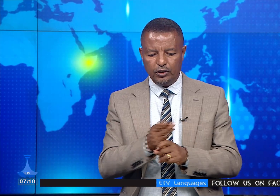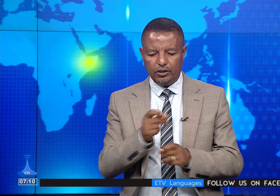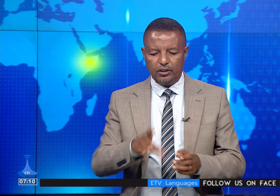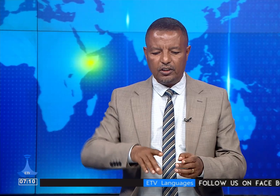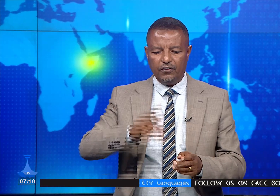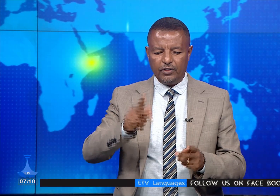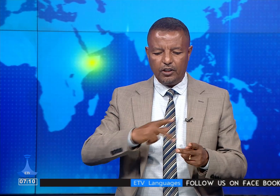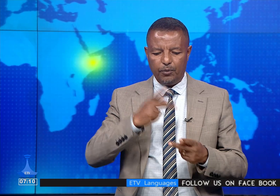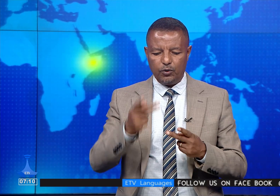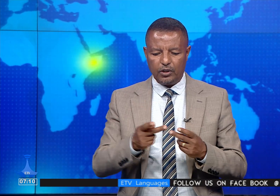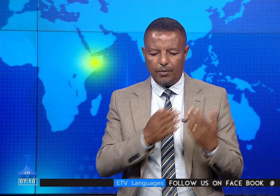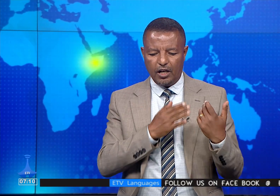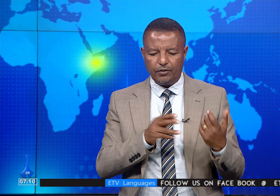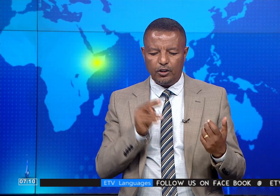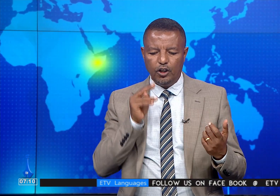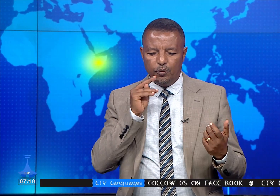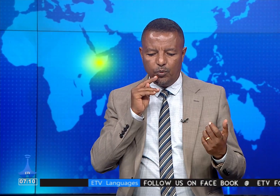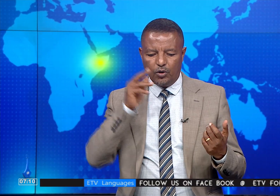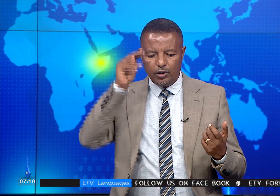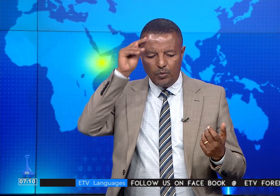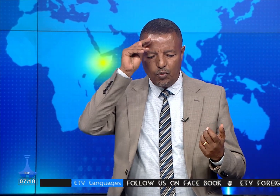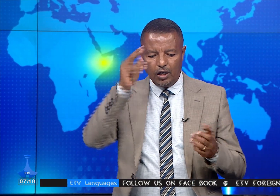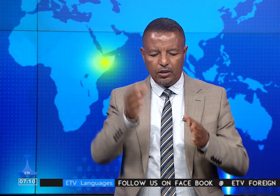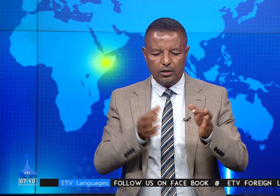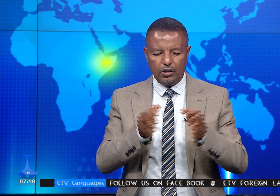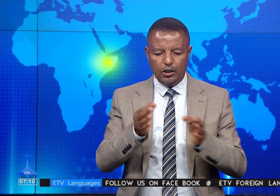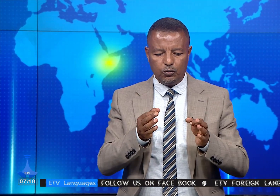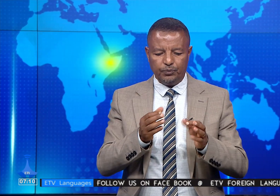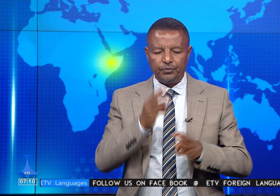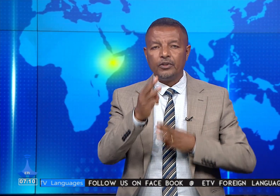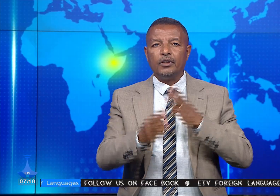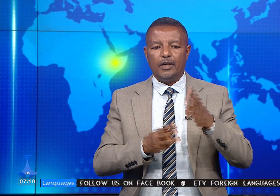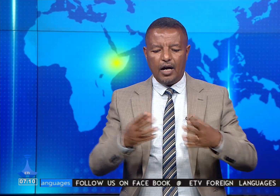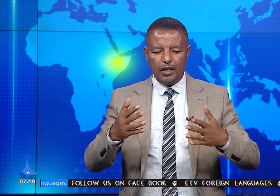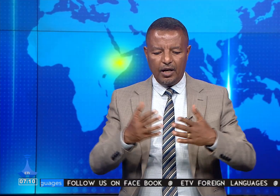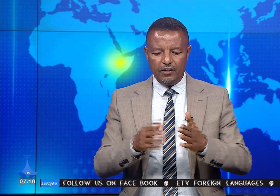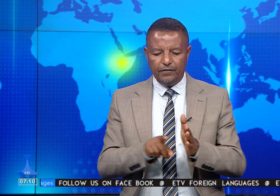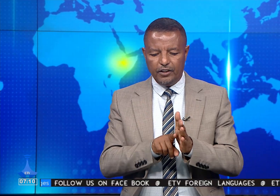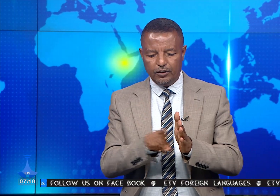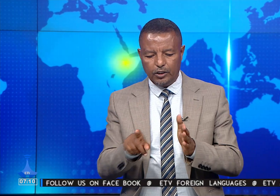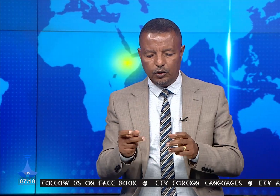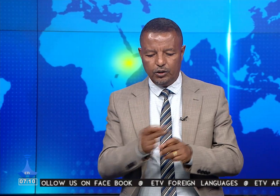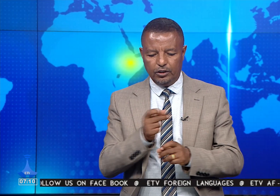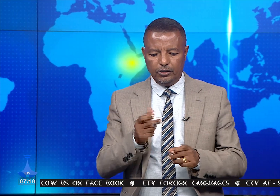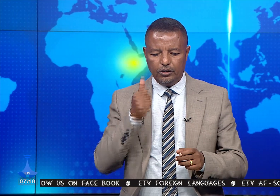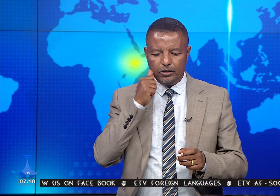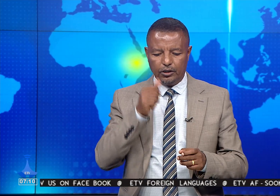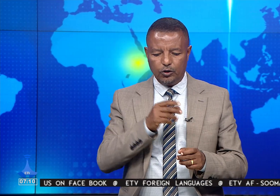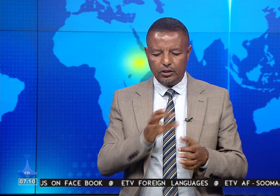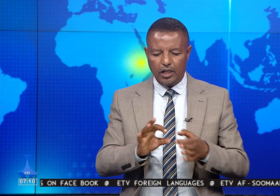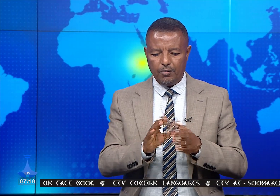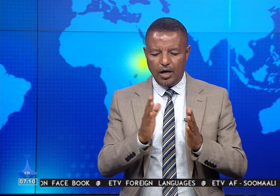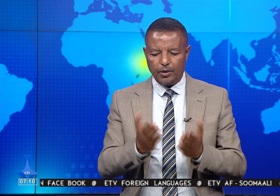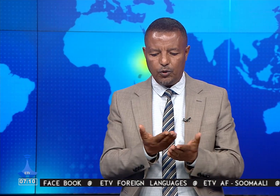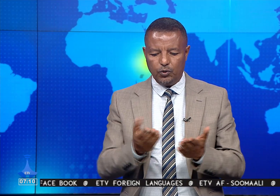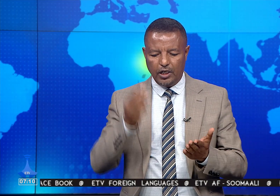ፍልሰተኞች ድርጅት ከፍተኛ ፕሮግራም ኃላፊ መሞሪ መዋለ ገለጹ። የዓለም አቀፍ የፍልሰተኞች ድርጅት